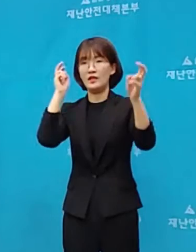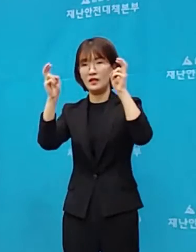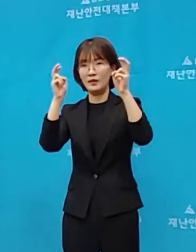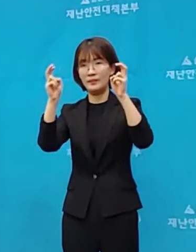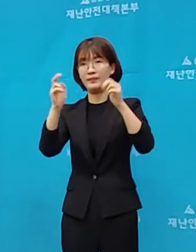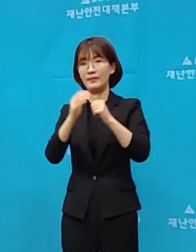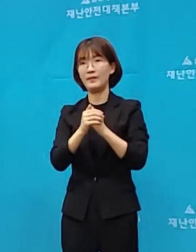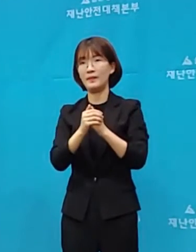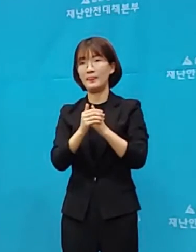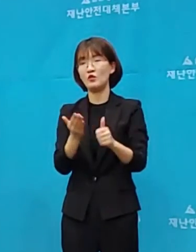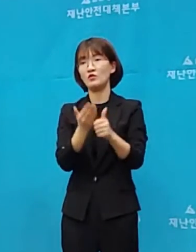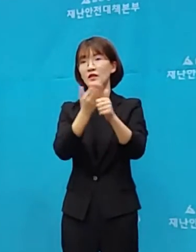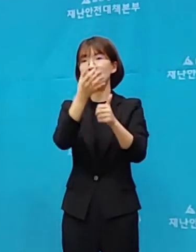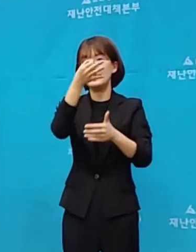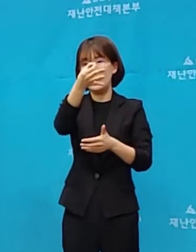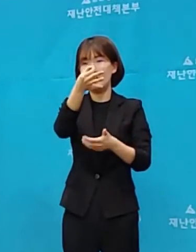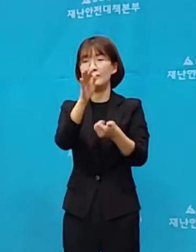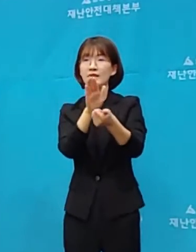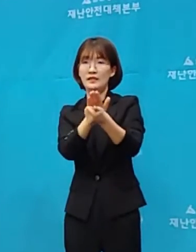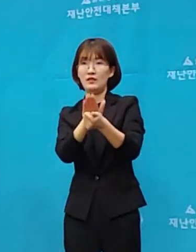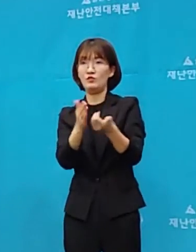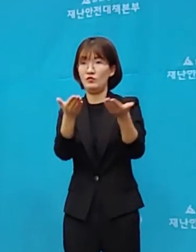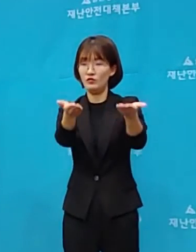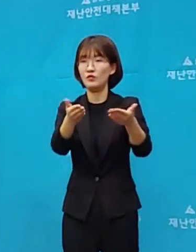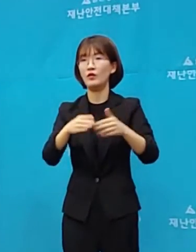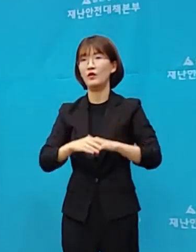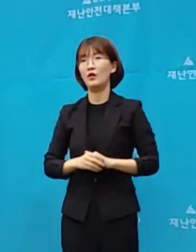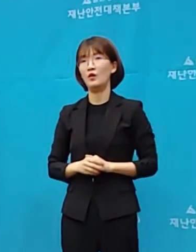원 지원 예산 10억 5천만 원,